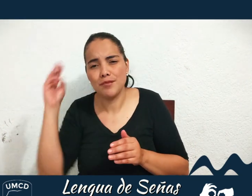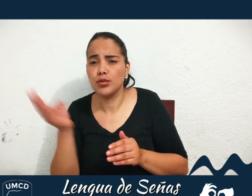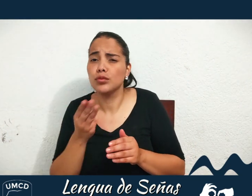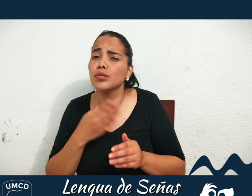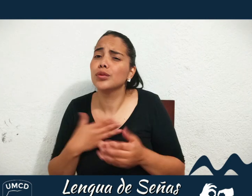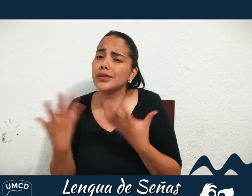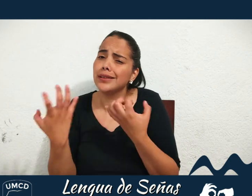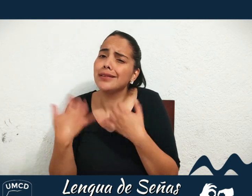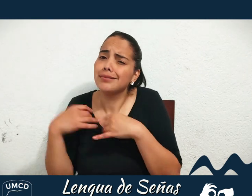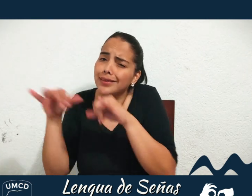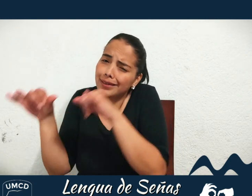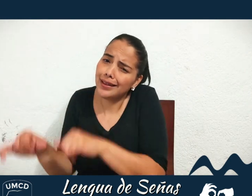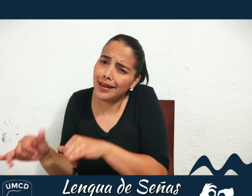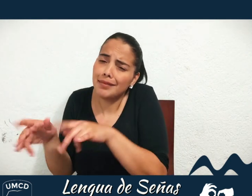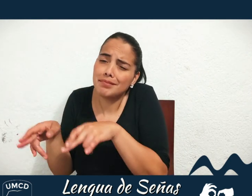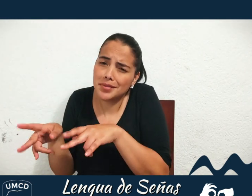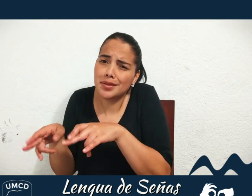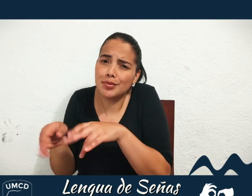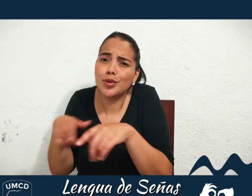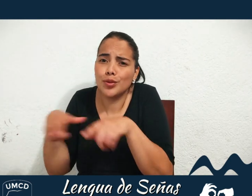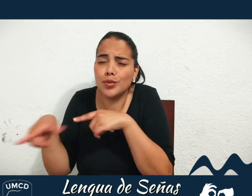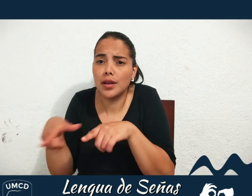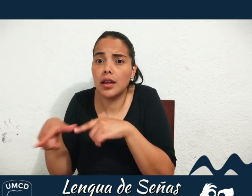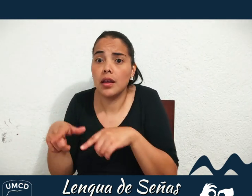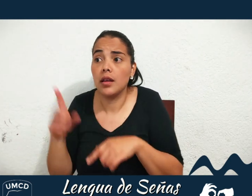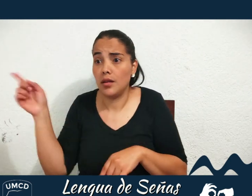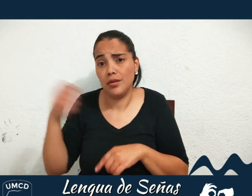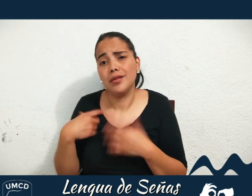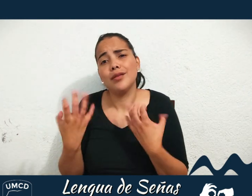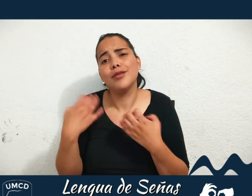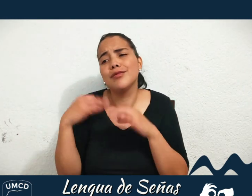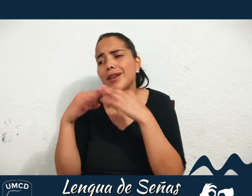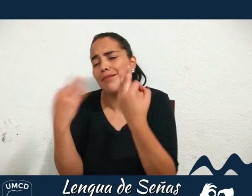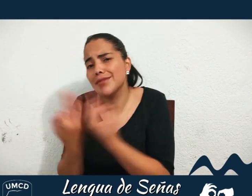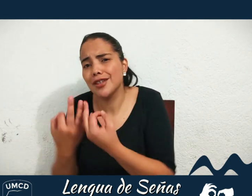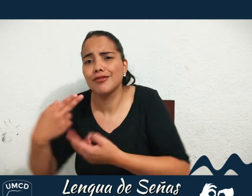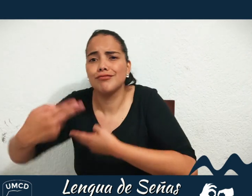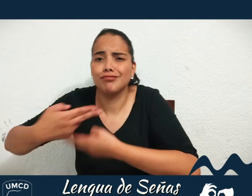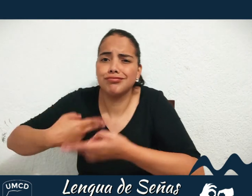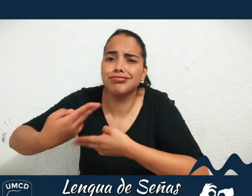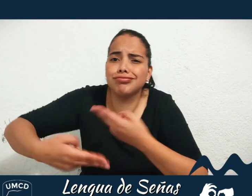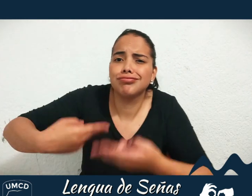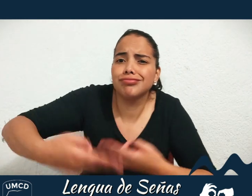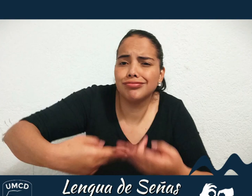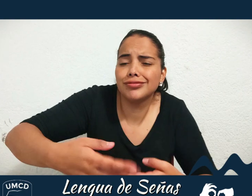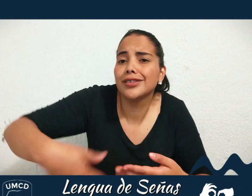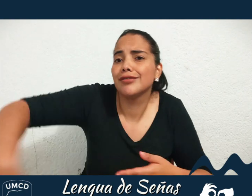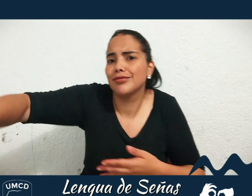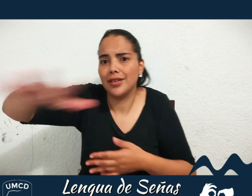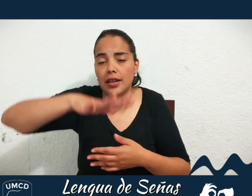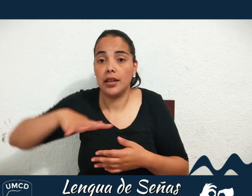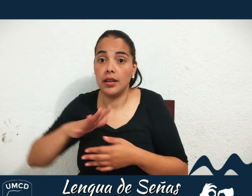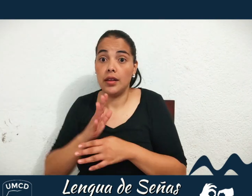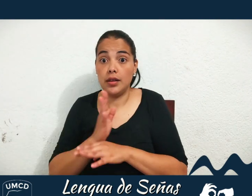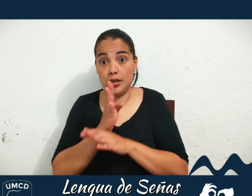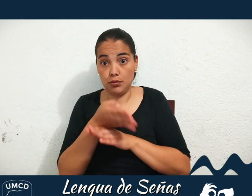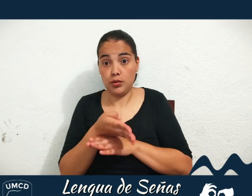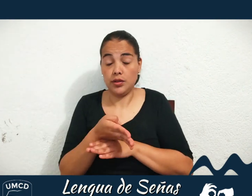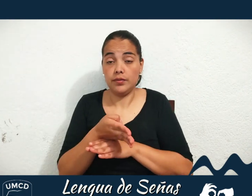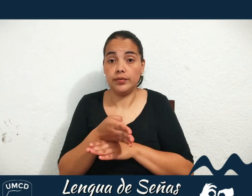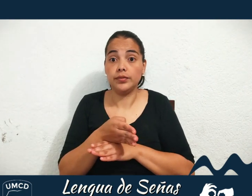la posibilidad de quedarse donde estaban para poder ellos establecerse con sus familias y así poseer esa